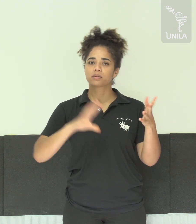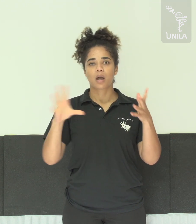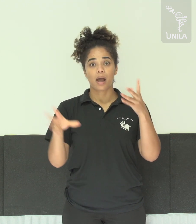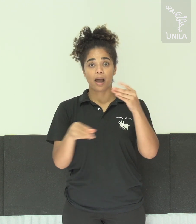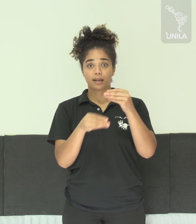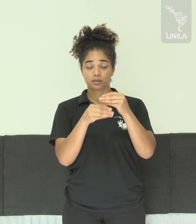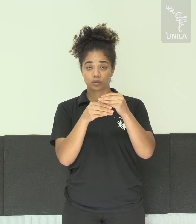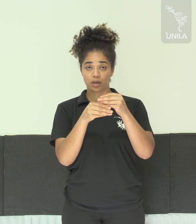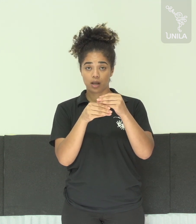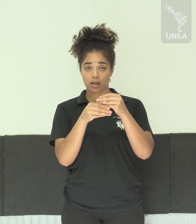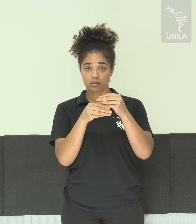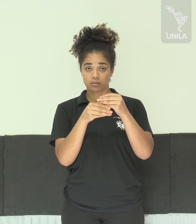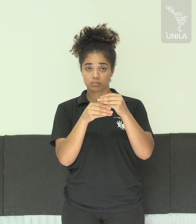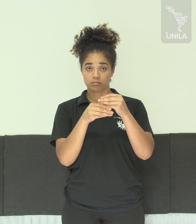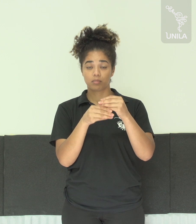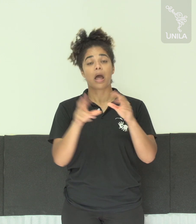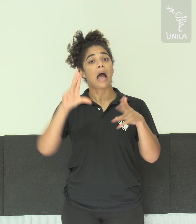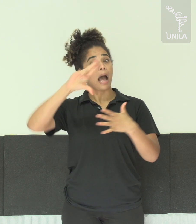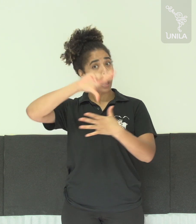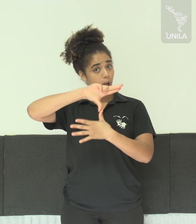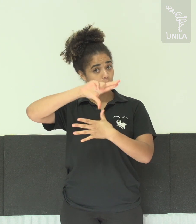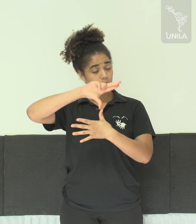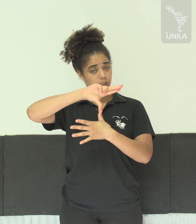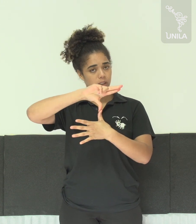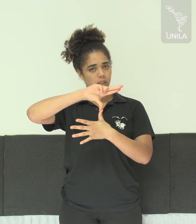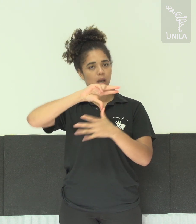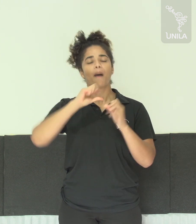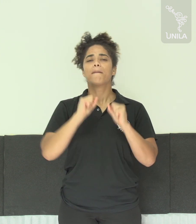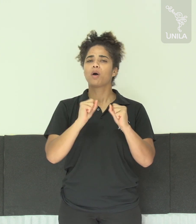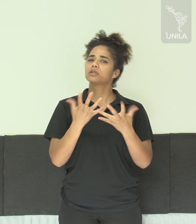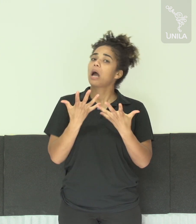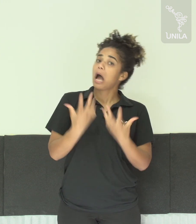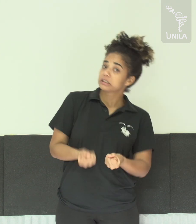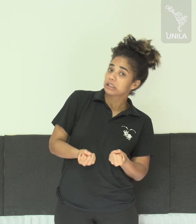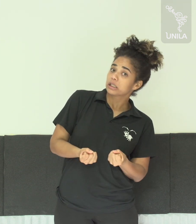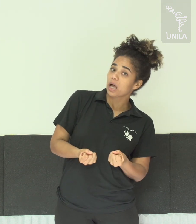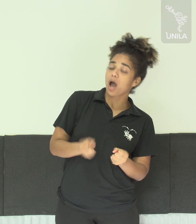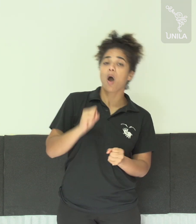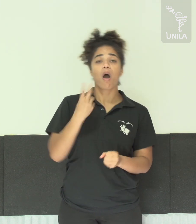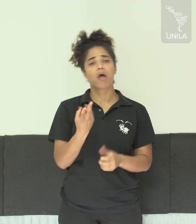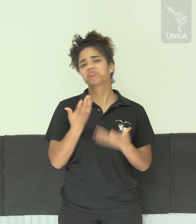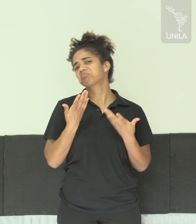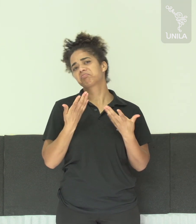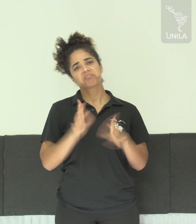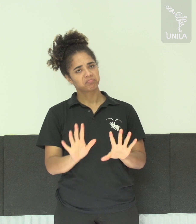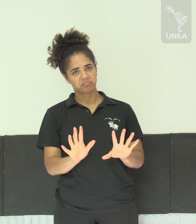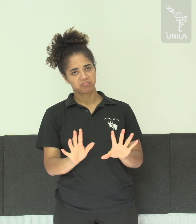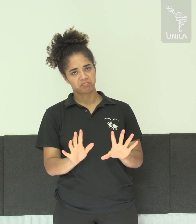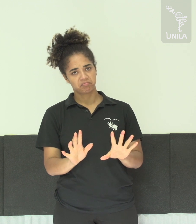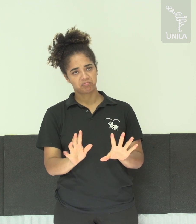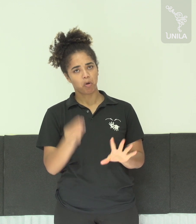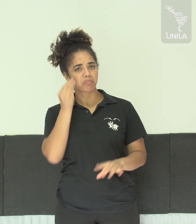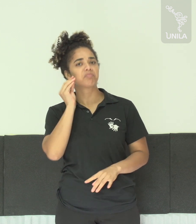ficando facultado à UNILA a aceitação ou não dos mesmos como